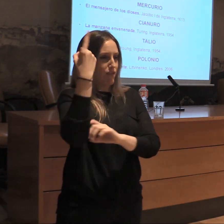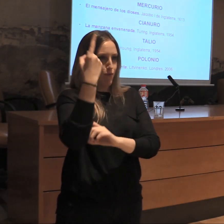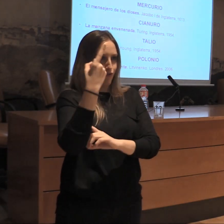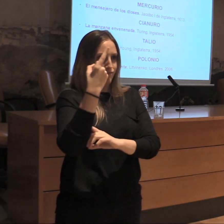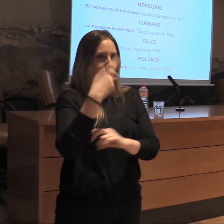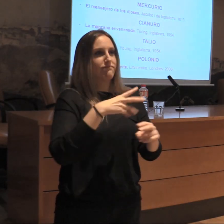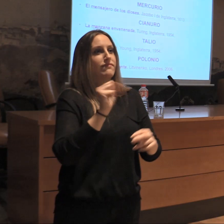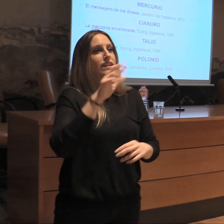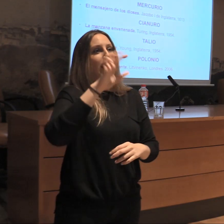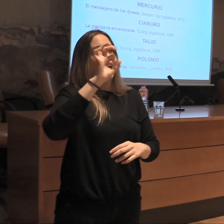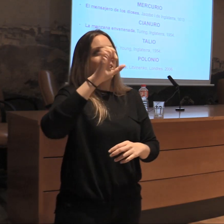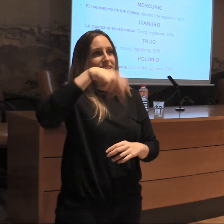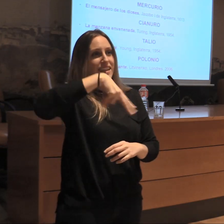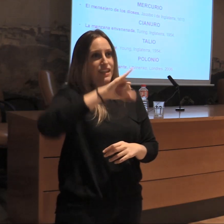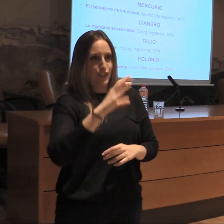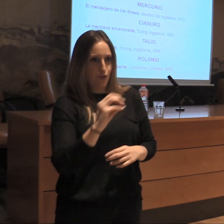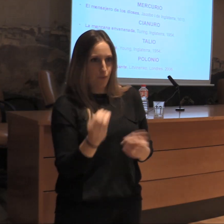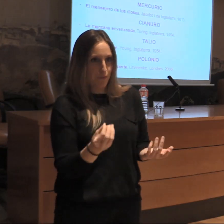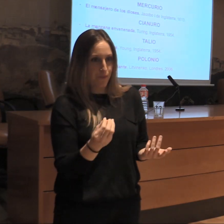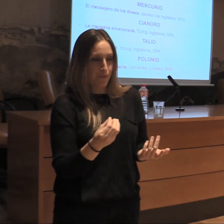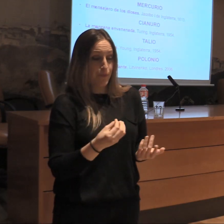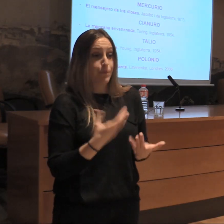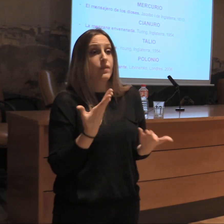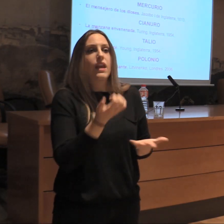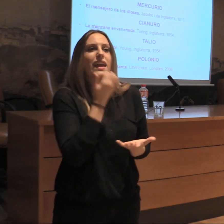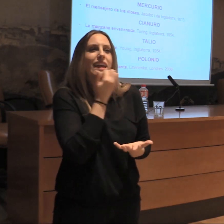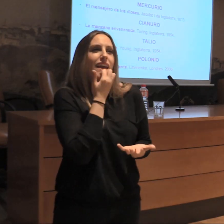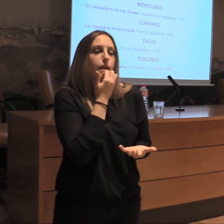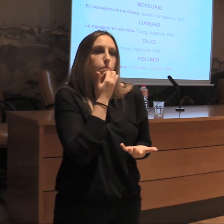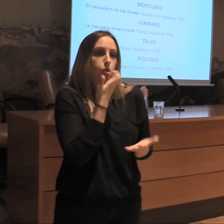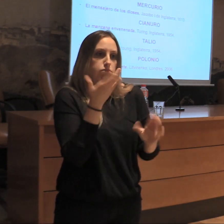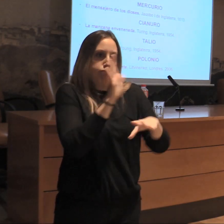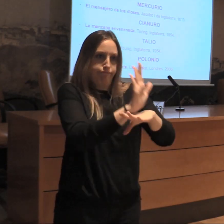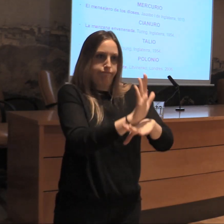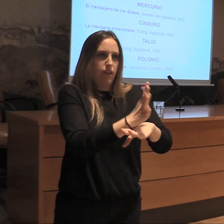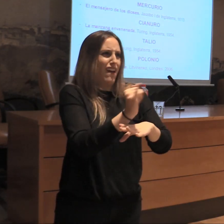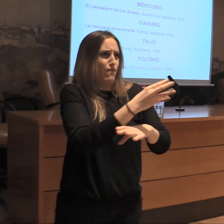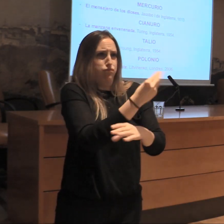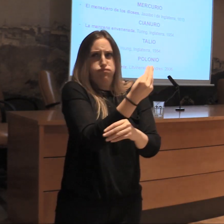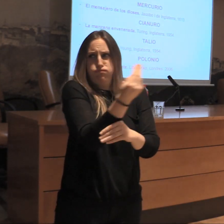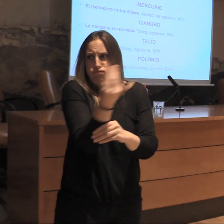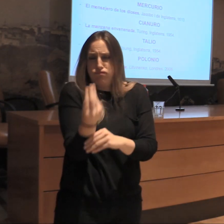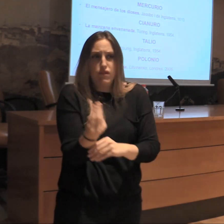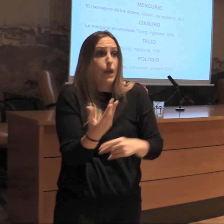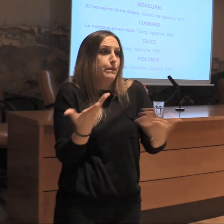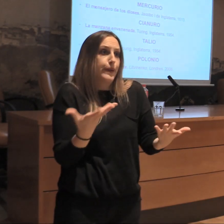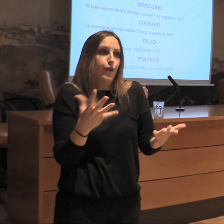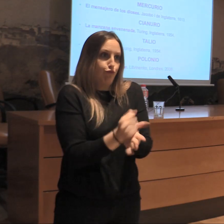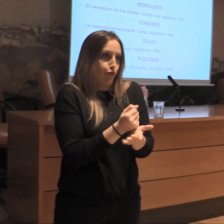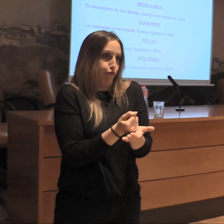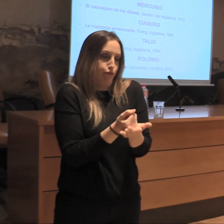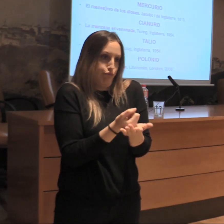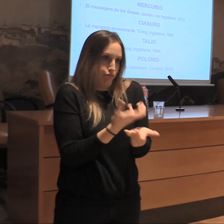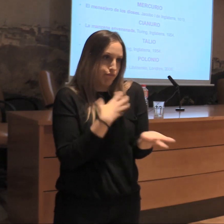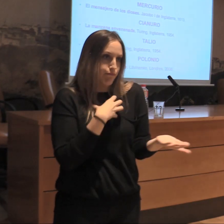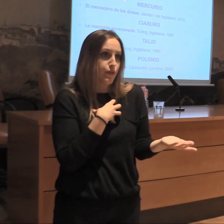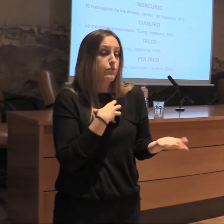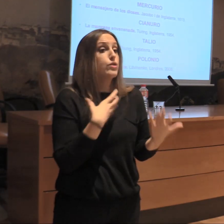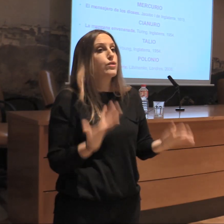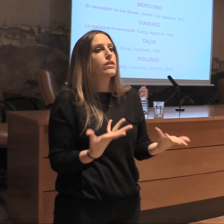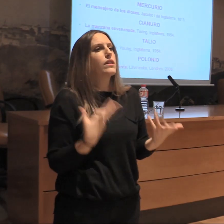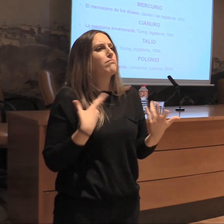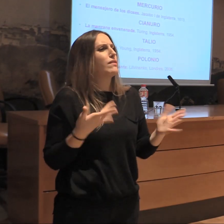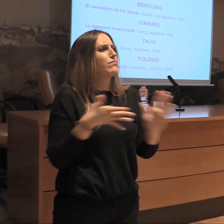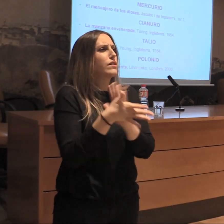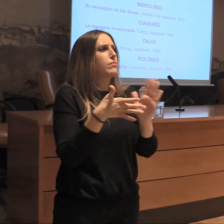unos cuantos ejemplos del arsénico, hay muchos más, pero tampoco podemos contar todo el libro porque no hay tiempo. Vamos a hablar